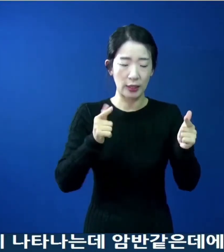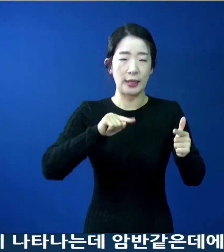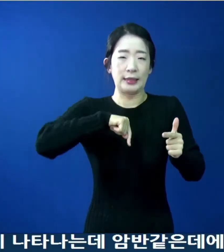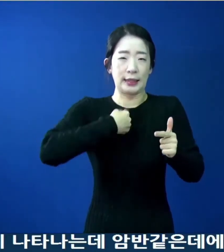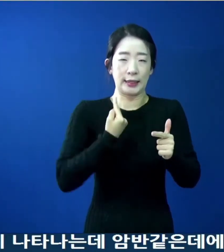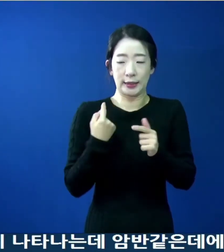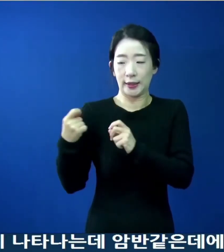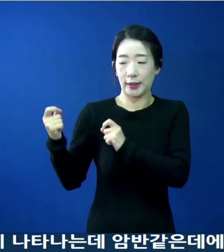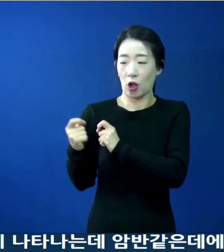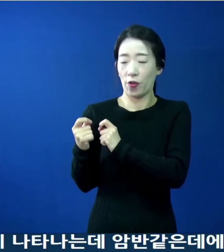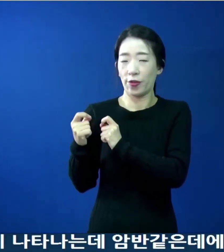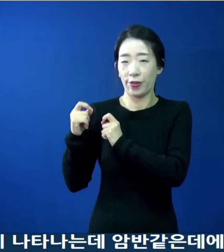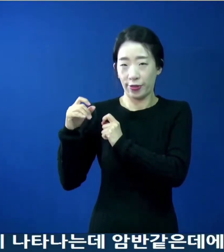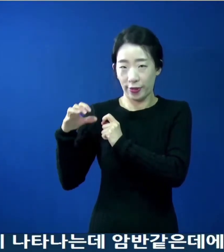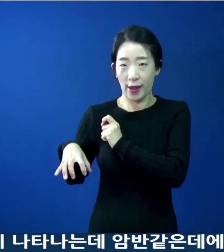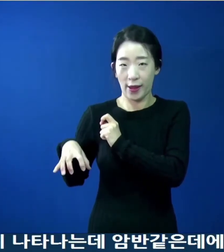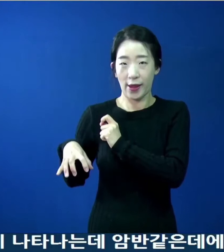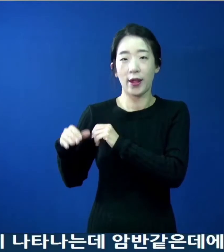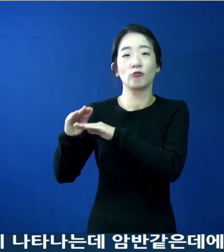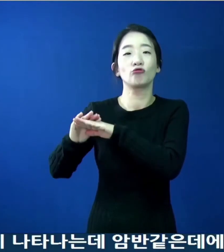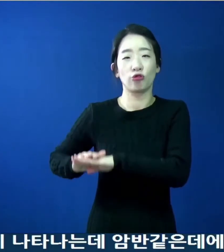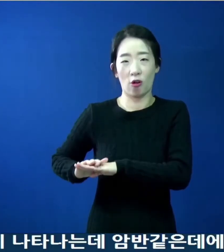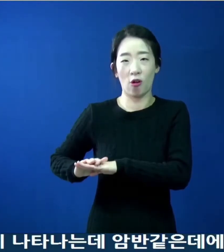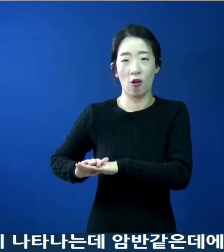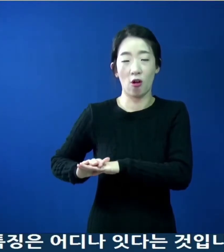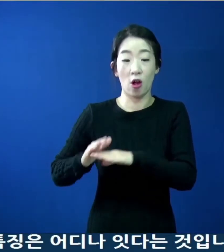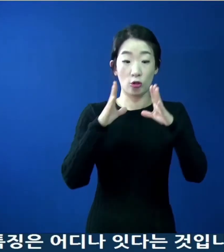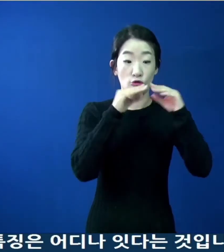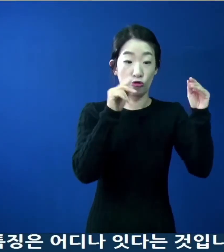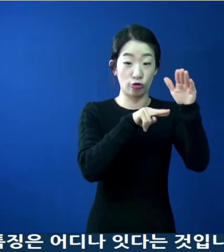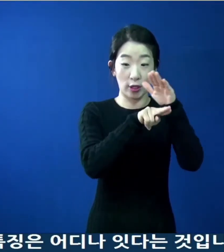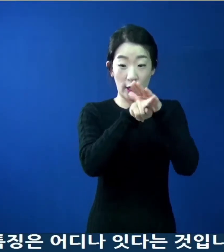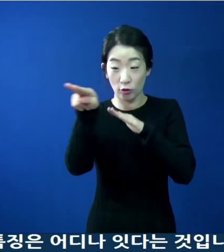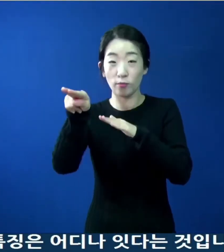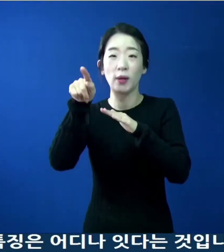곁에 두었다는 거예요. 언제? 출애굽하는 기간에.